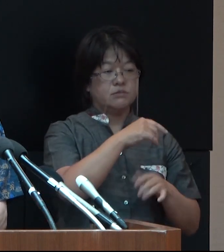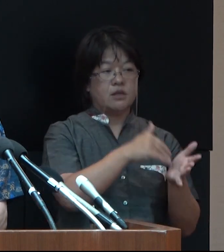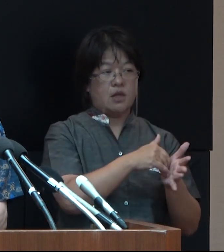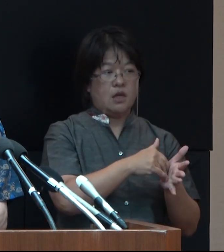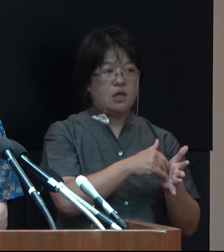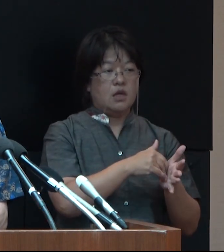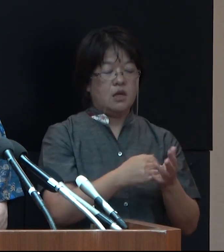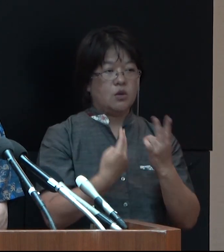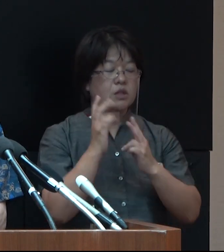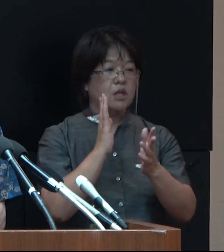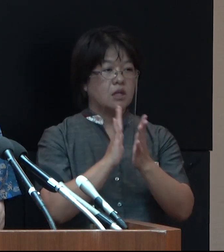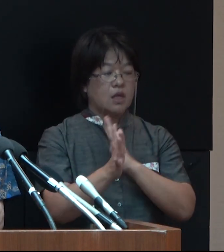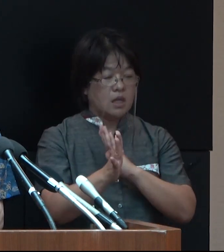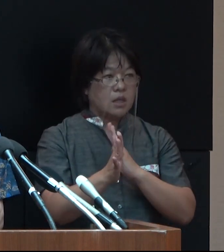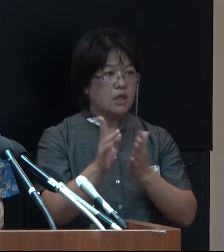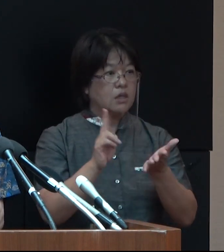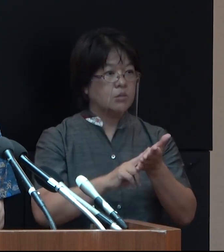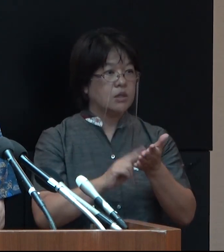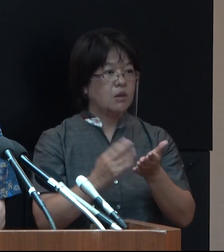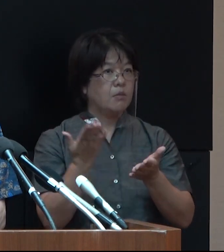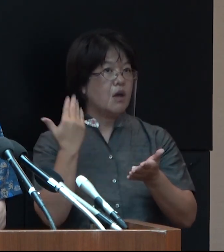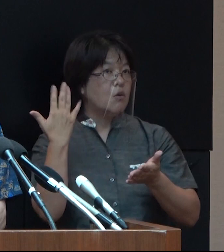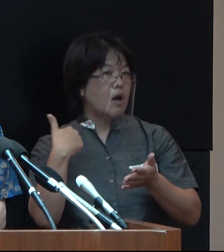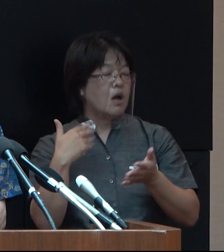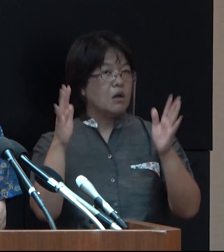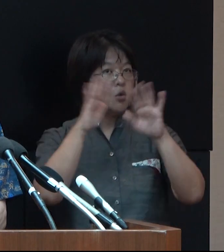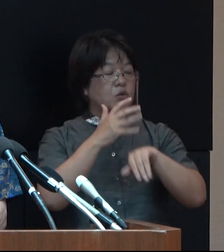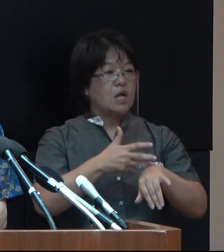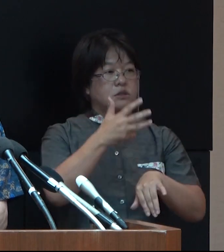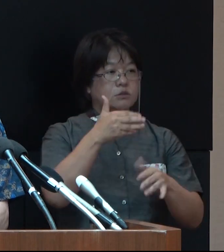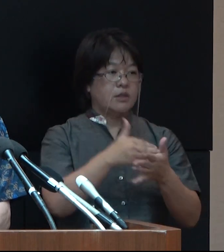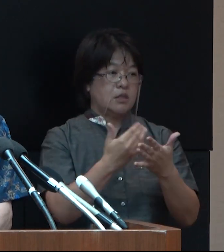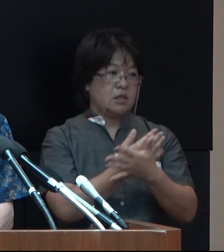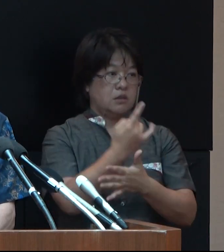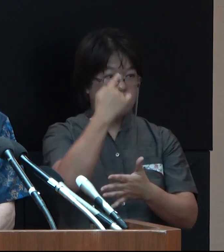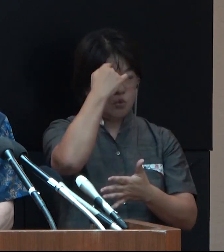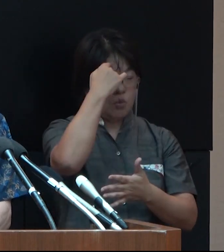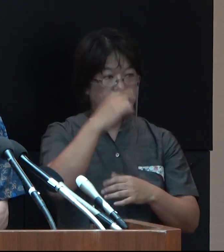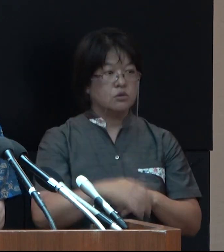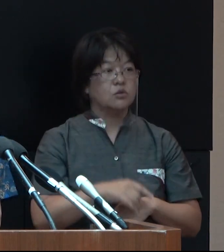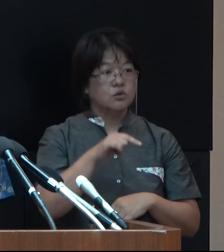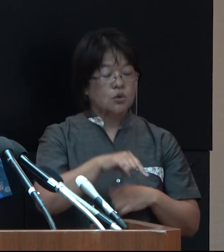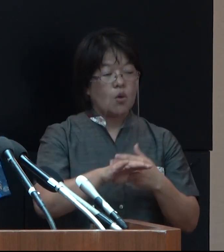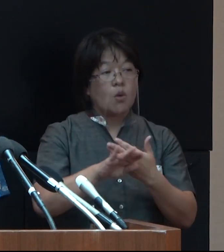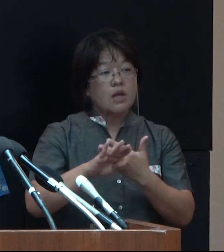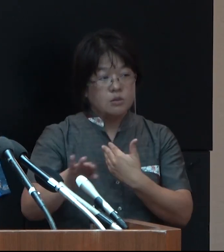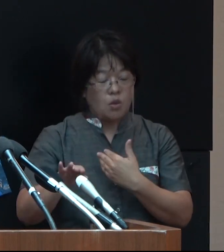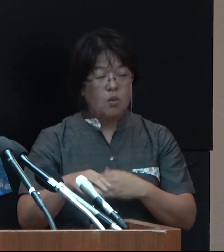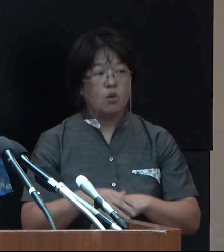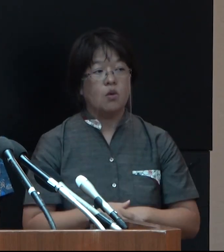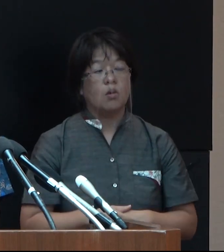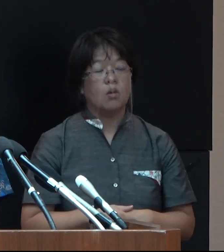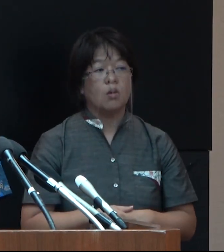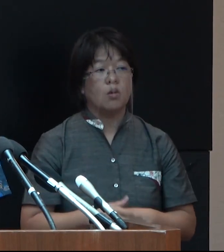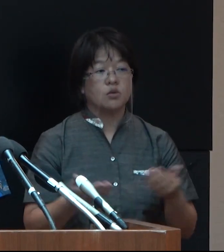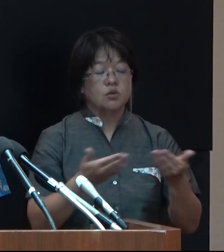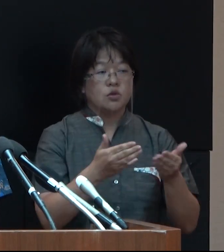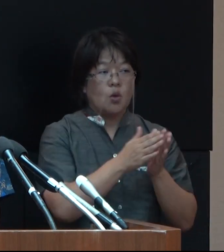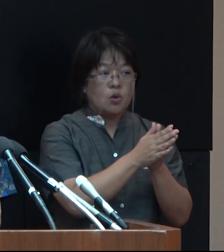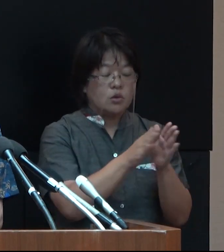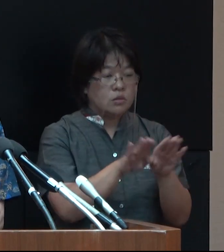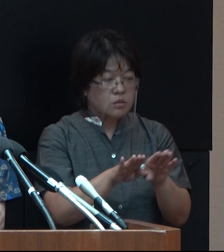では、午後8時までとなっています。で、その他にもその、休業要